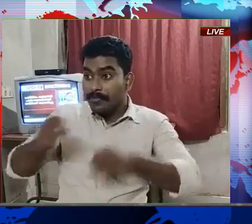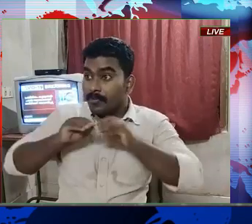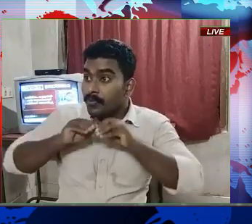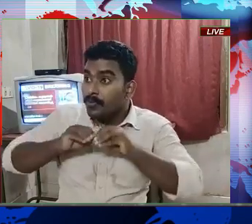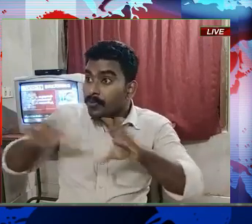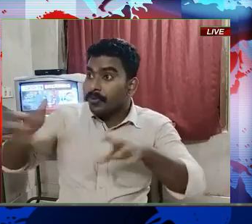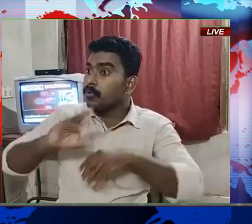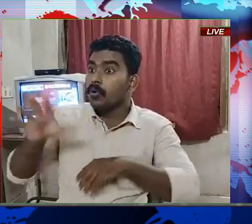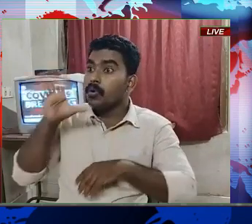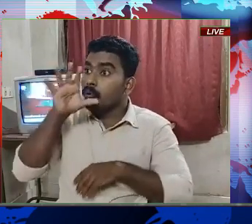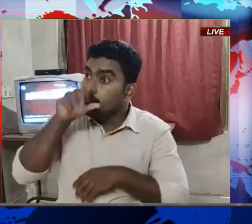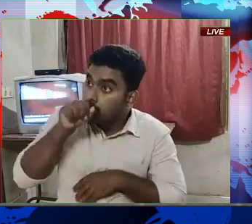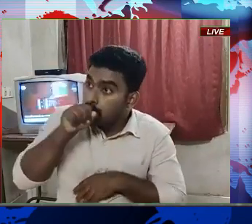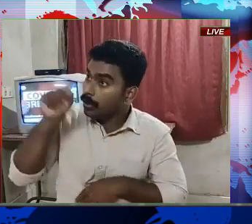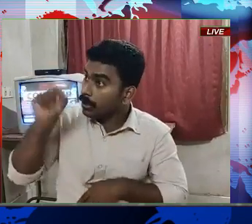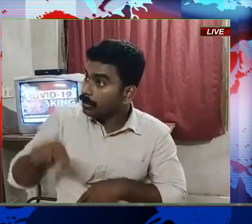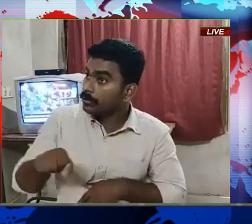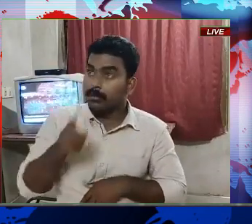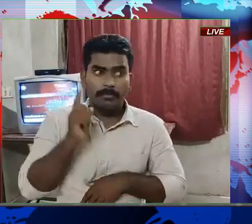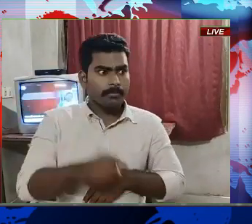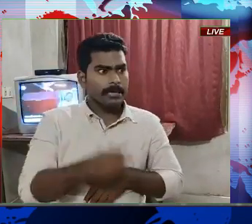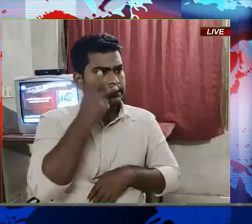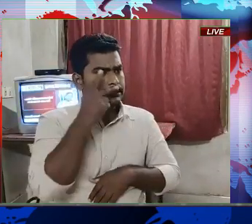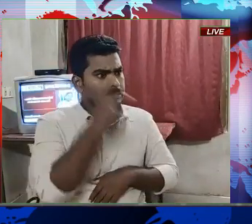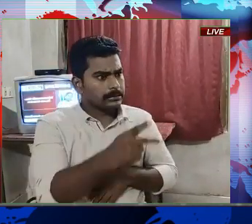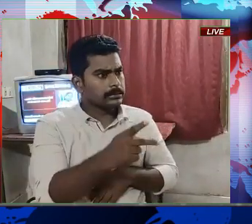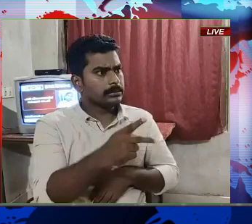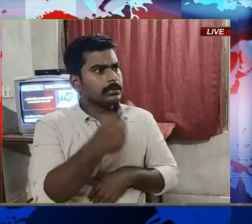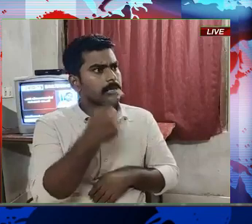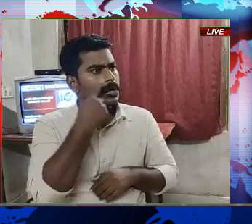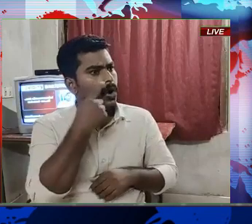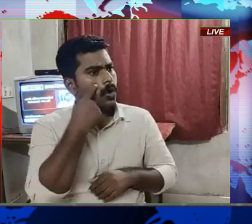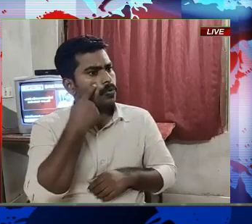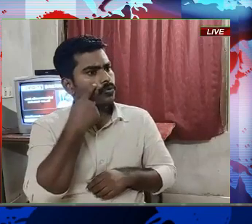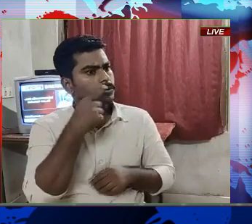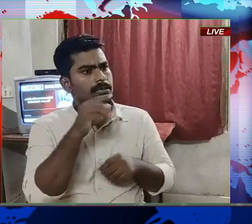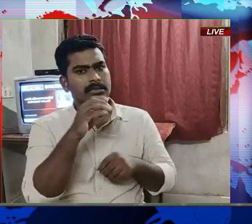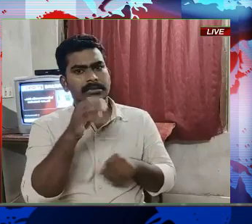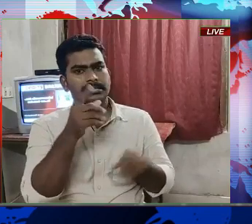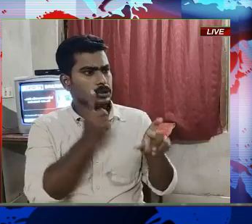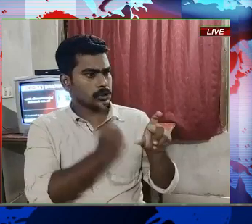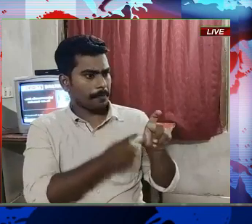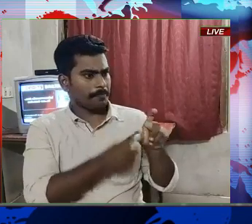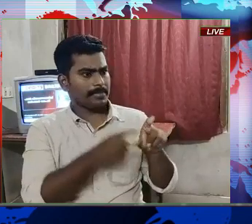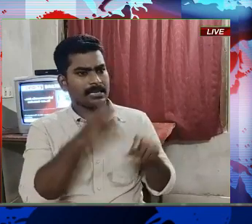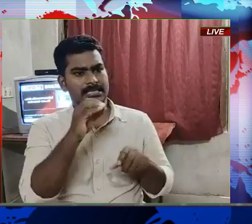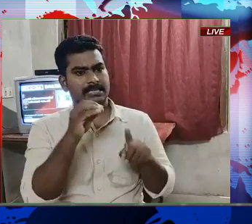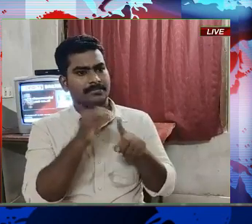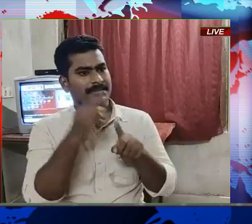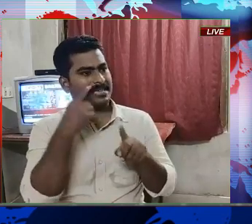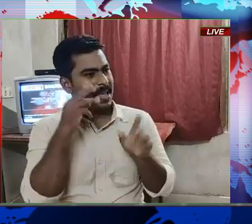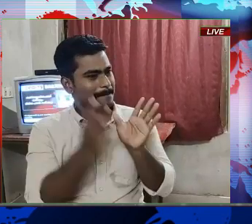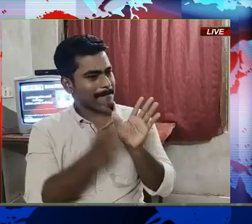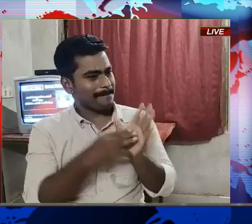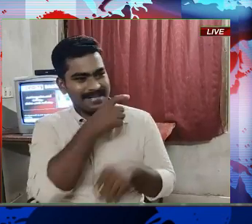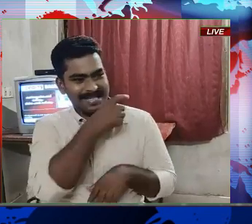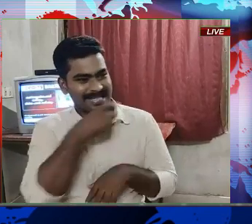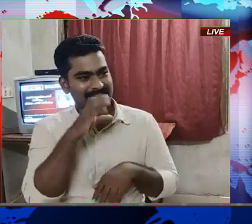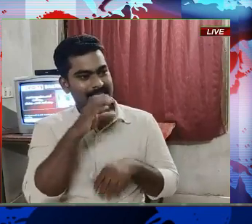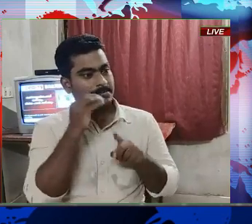ചെറിയ വിഭാഗം ഗസ്റ്റ് ലെക്ചർമാരാണ് അവർ. ലെക്ചർമാരുടെ കാര്യമല്ലല്ലോ ഇപ്പം നമ്മൾ നോക്കുന്നത്. നമ്മുടെ ഈ ഫീൽഡിലുള്ള ആരോഗ്യ പ്രവർത്തകരുടെ